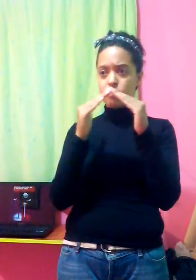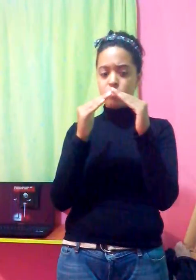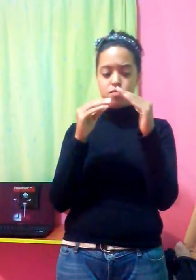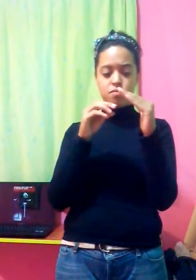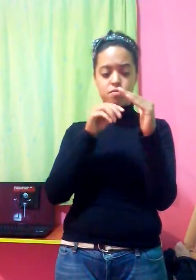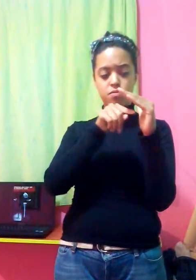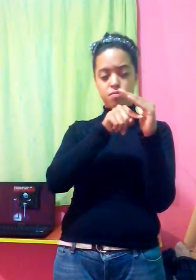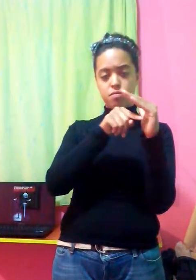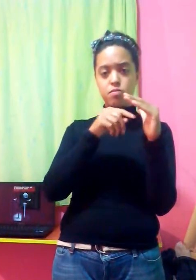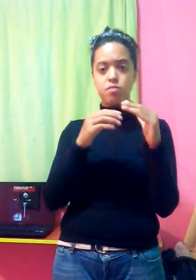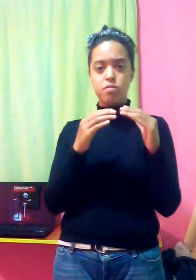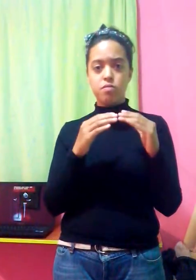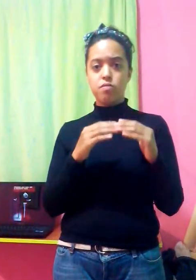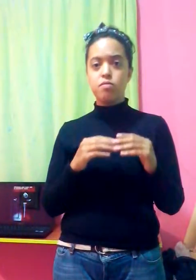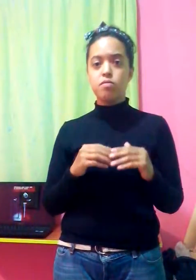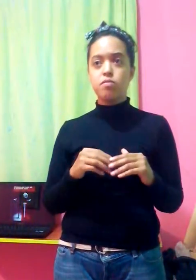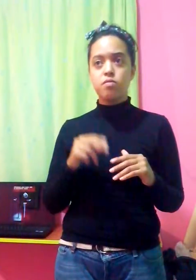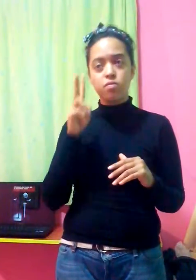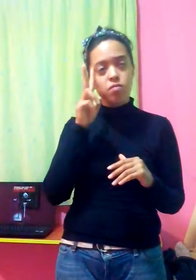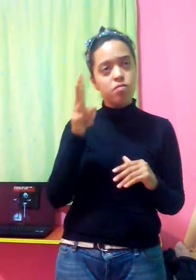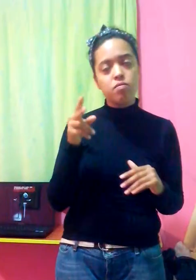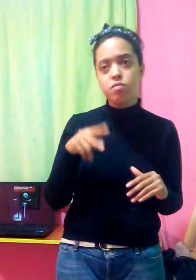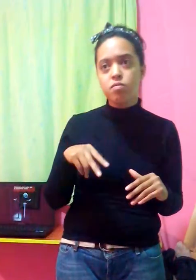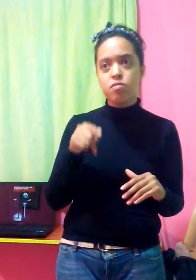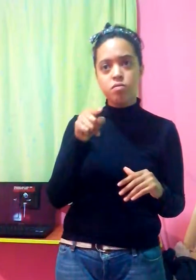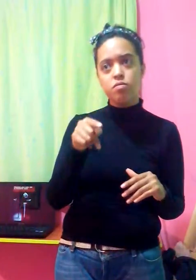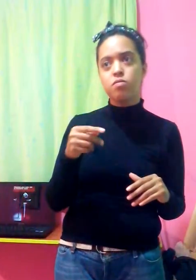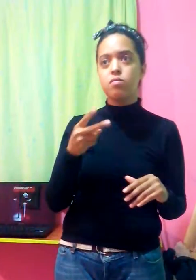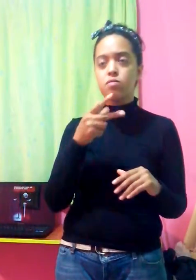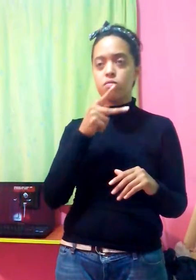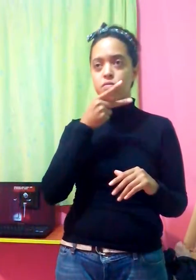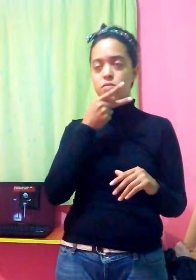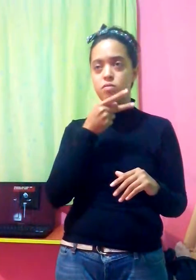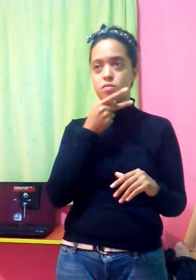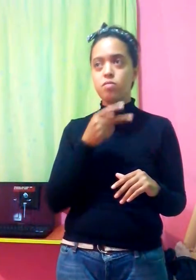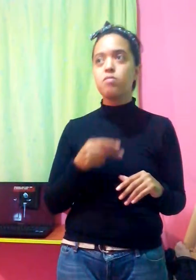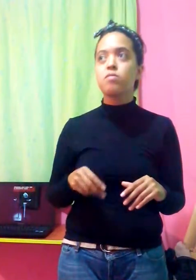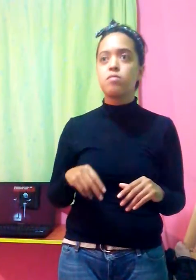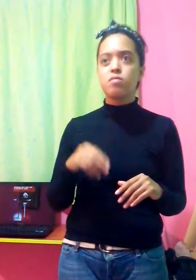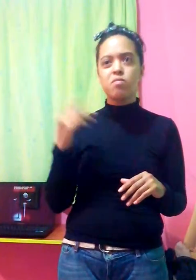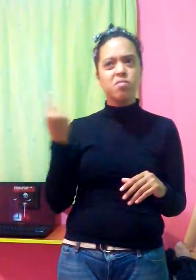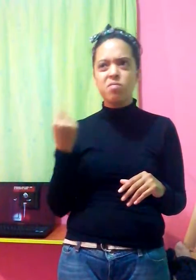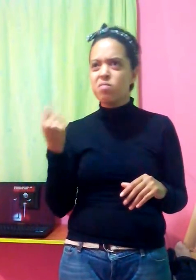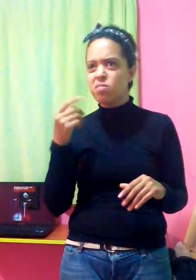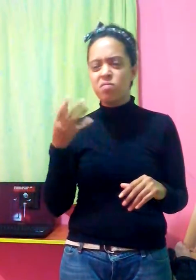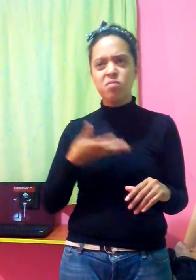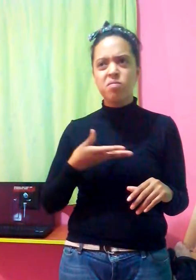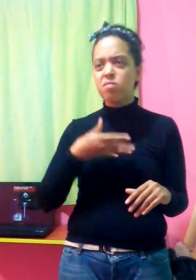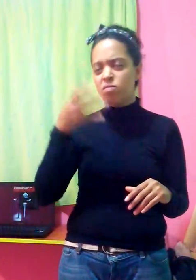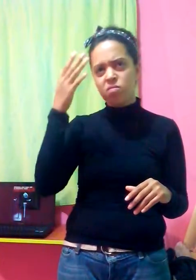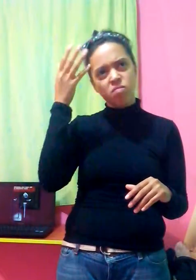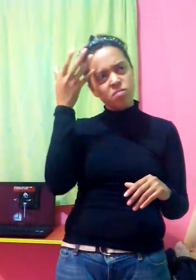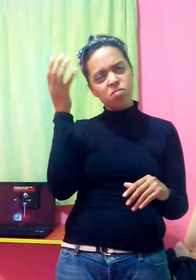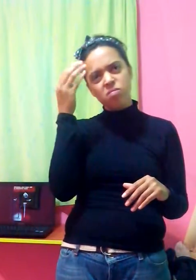mira nomás tu padre, pues qué tiene en la cabezota. ¿Por qué, mamá? Pintando mi recámara de color azul. Pues qué tiene tu padre, rato va a querer que me ponga